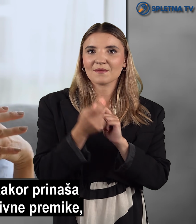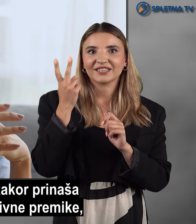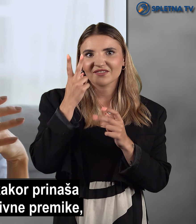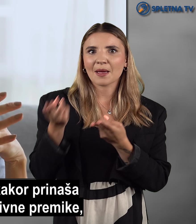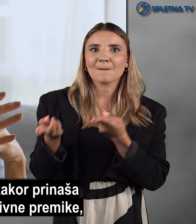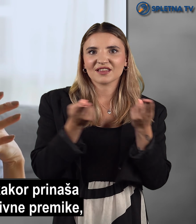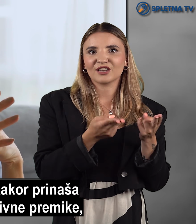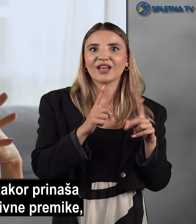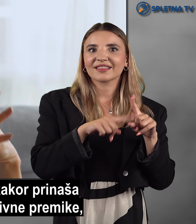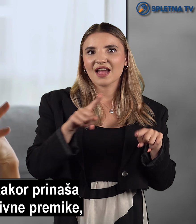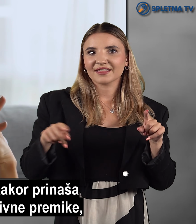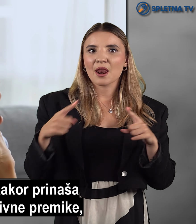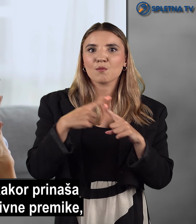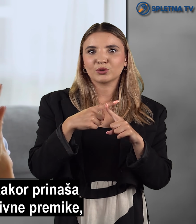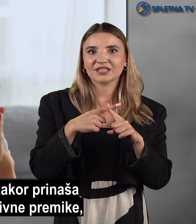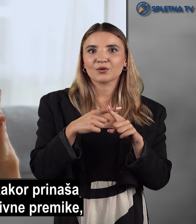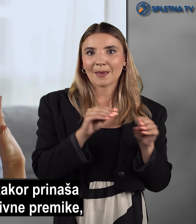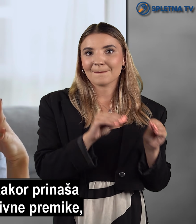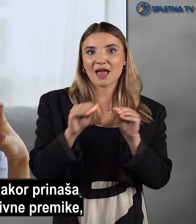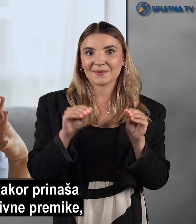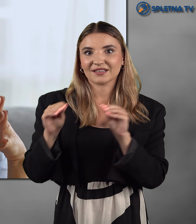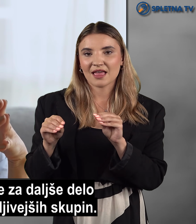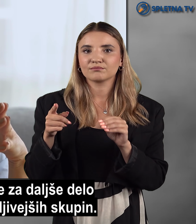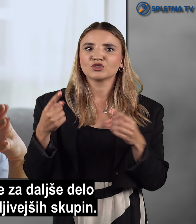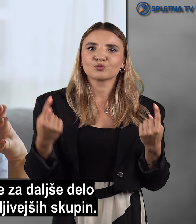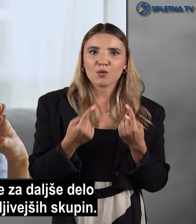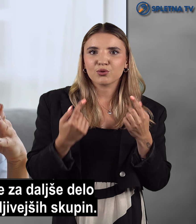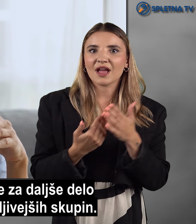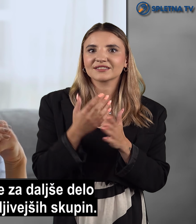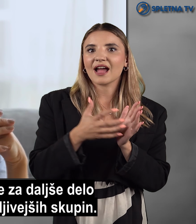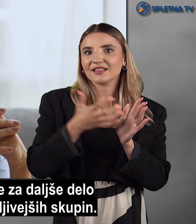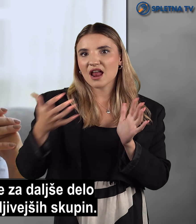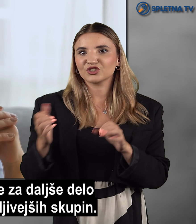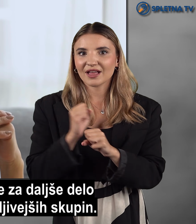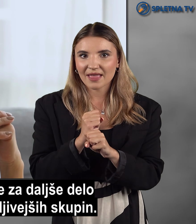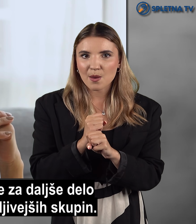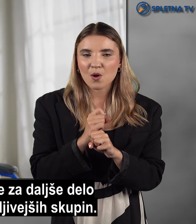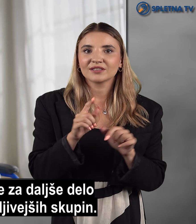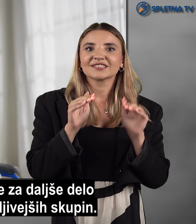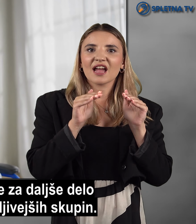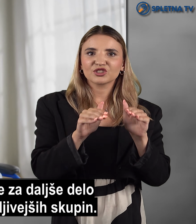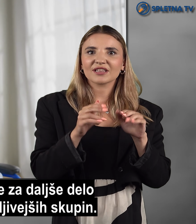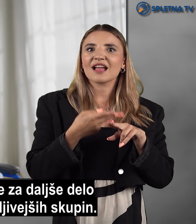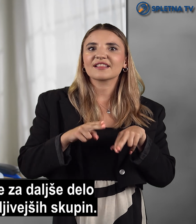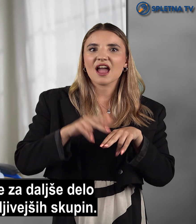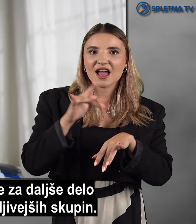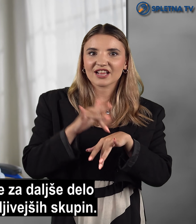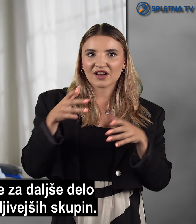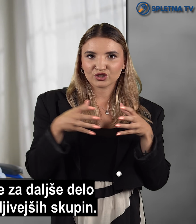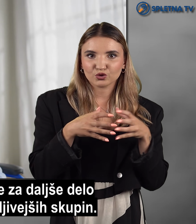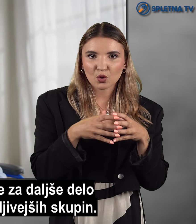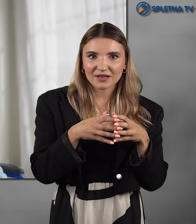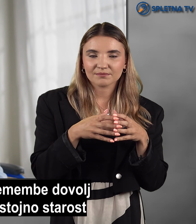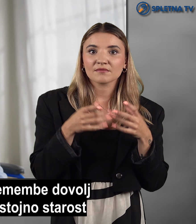Reforma vsekakor prinaša nekatere pozitivne premike, kot so spodbude za daljše delo in zaščita